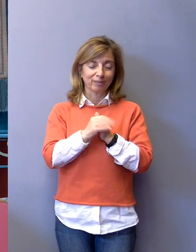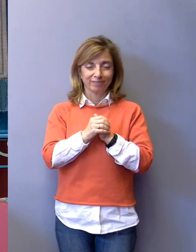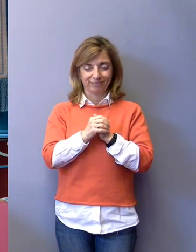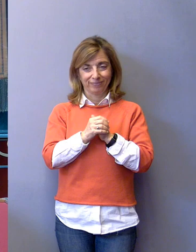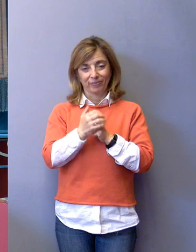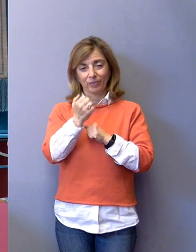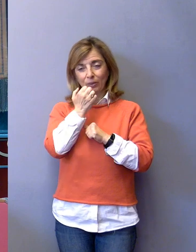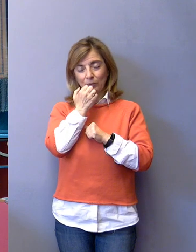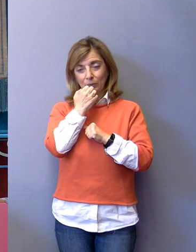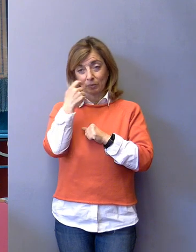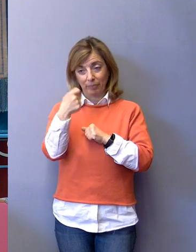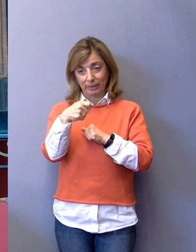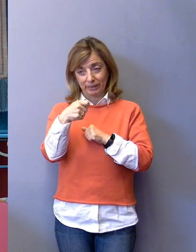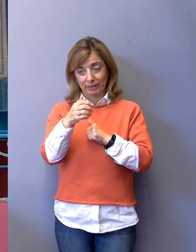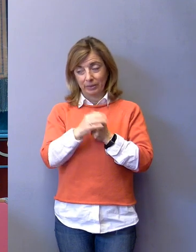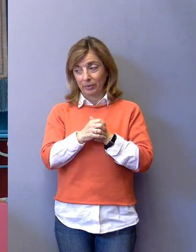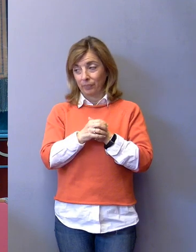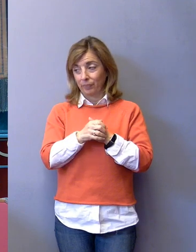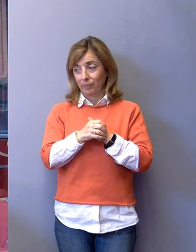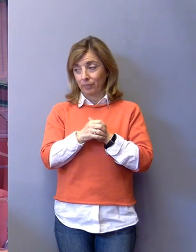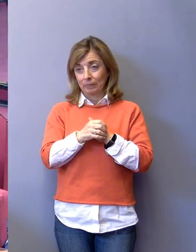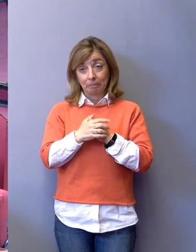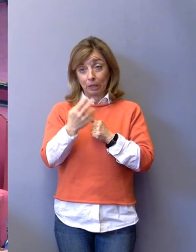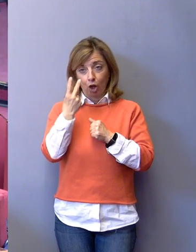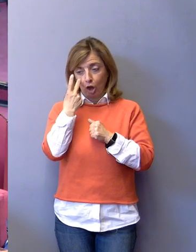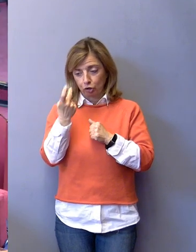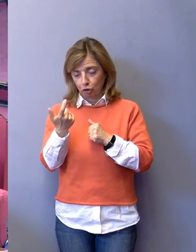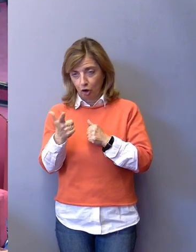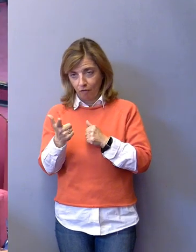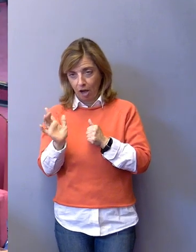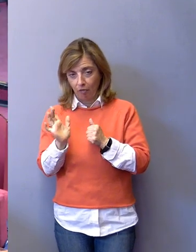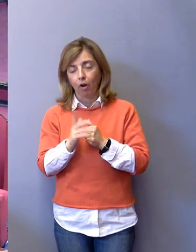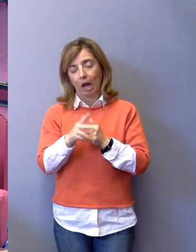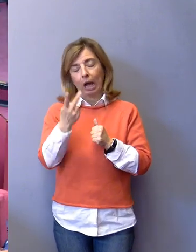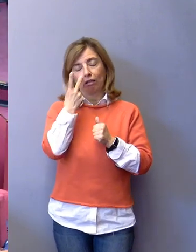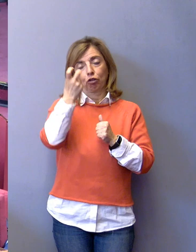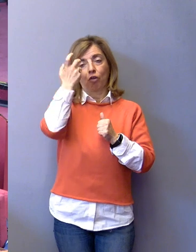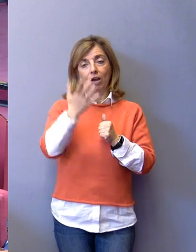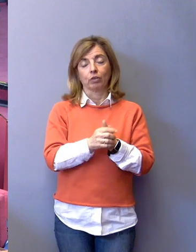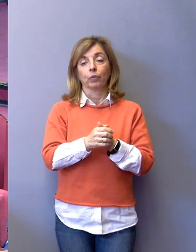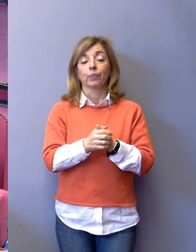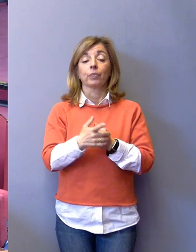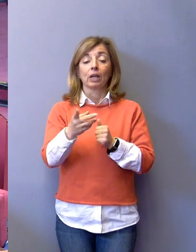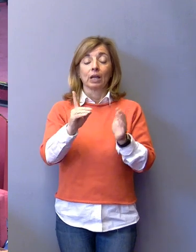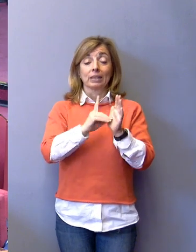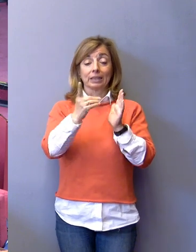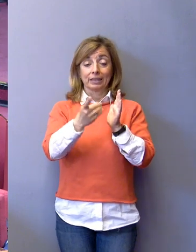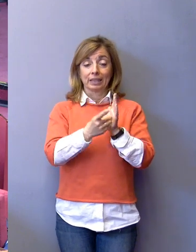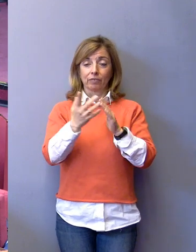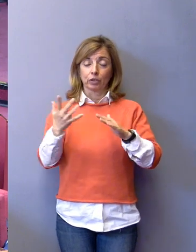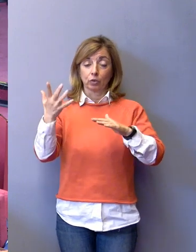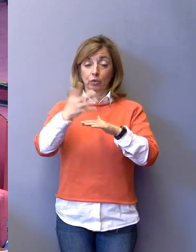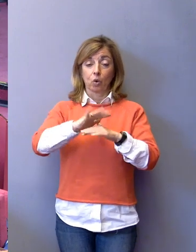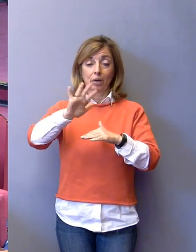Mi scusi presidente ma non lo trovava Adesso l'ho trovato allora rilevato che la delibera in oggetto introduce un'altra